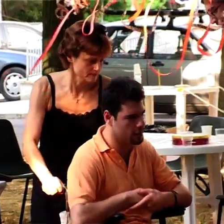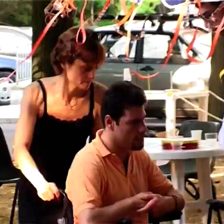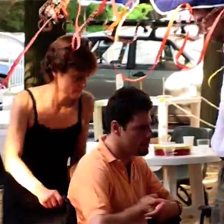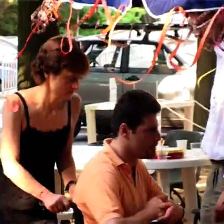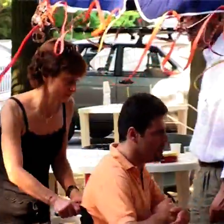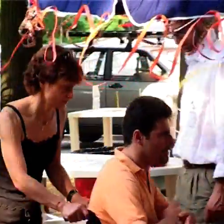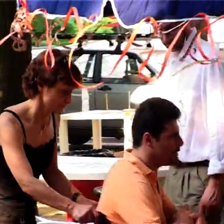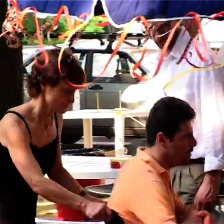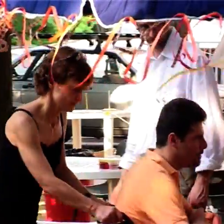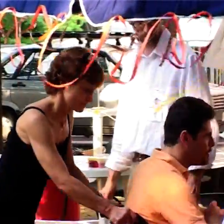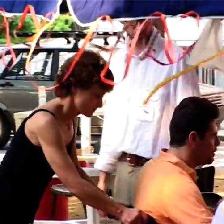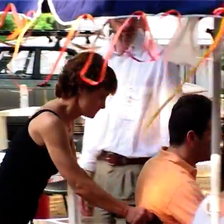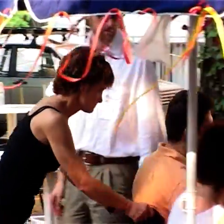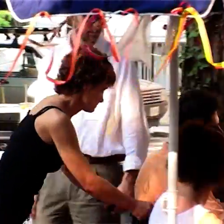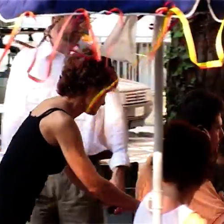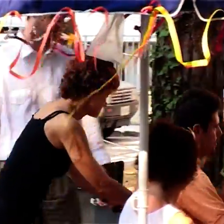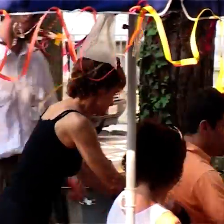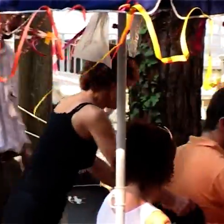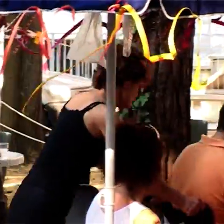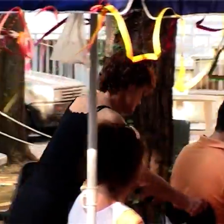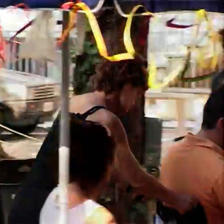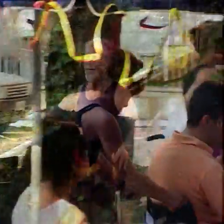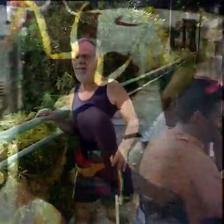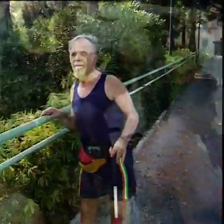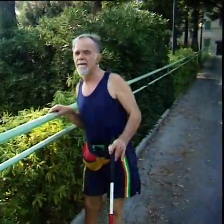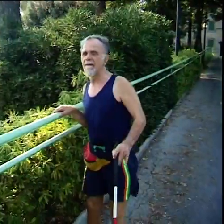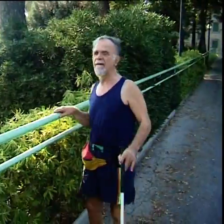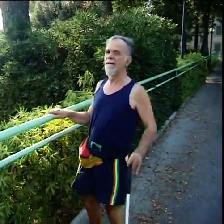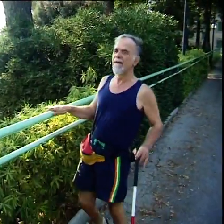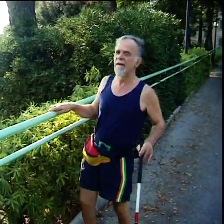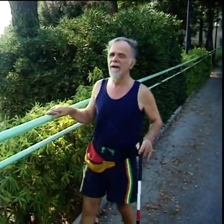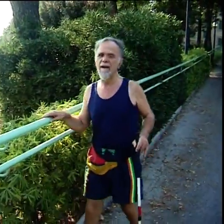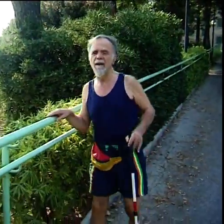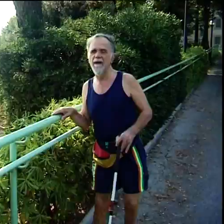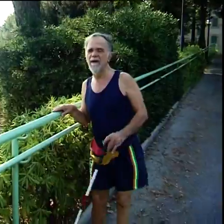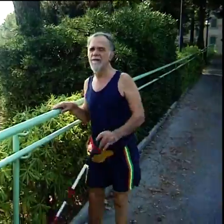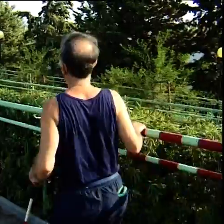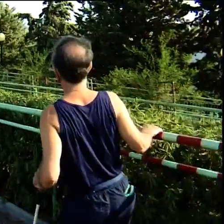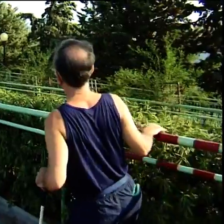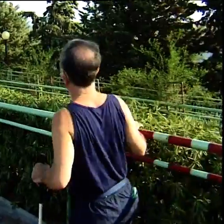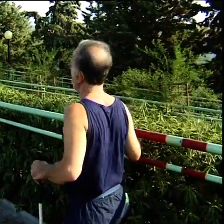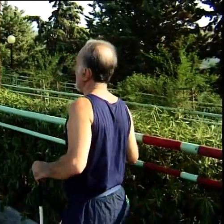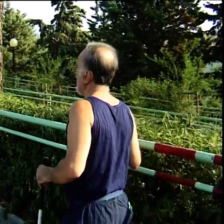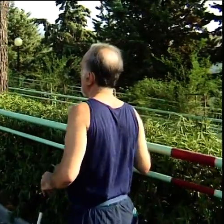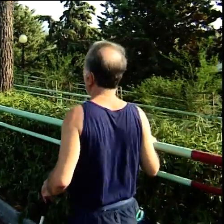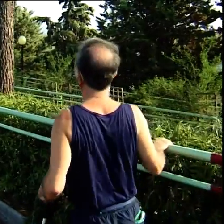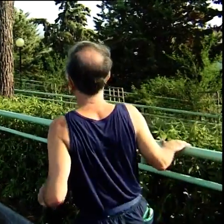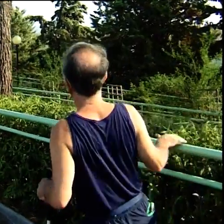poco conosciute. Questo breve filmato vuole condurvi nella loro vita, presentando immagini tratte dalla